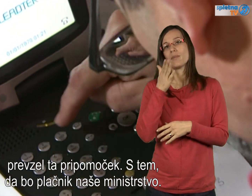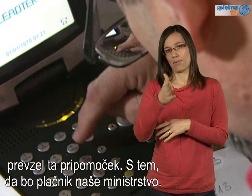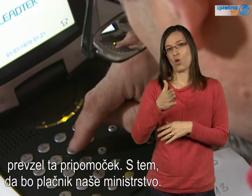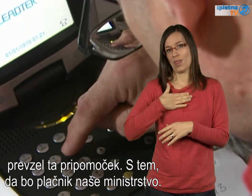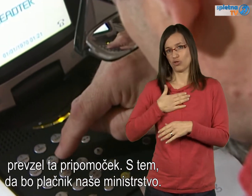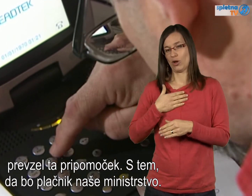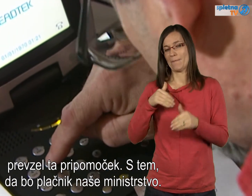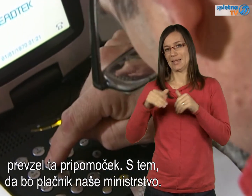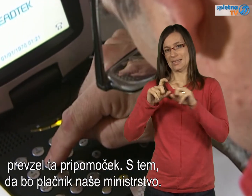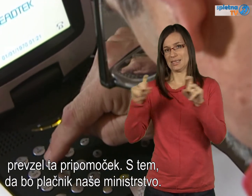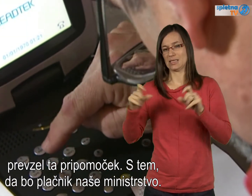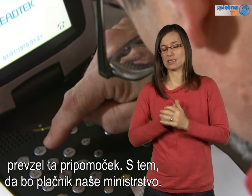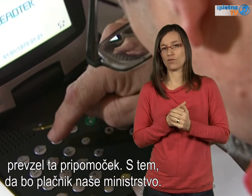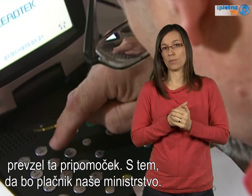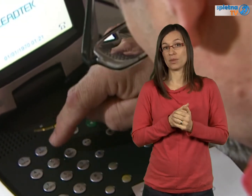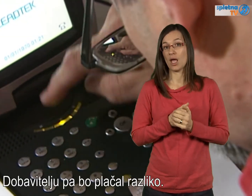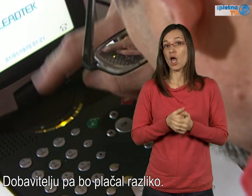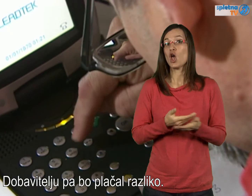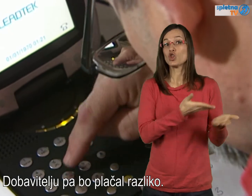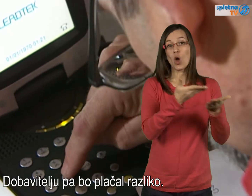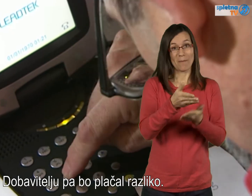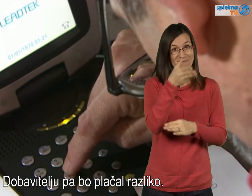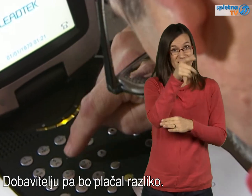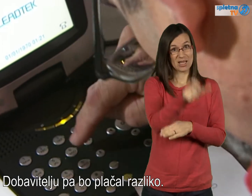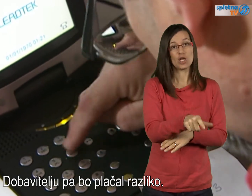naše ministrstvo. Dobavitelju bo pa on plačal to razliko, da.